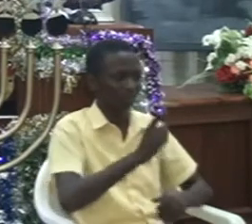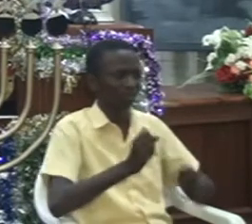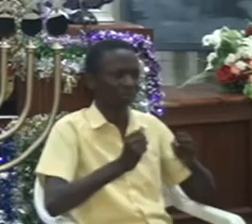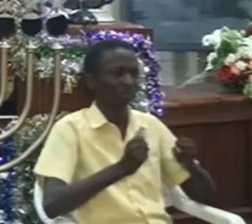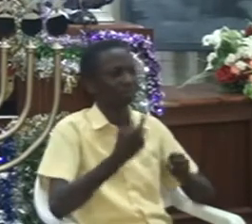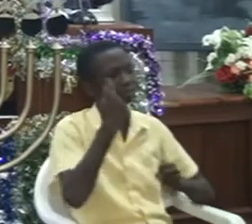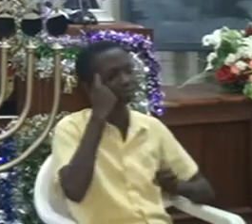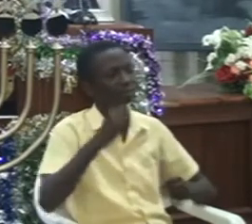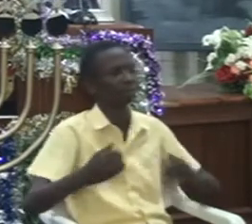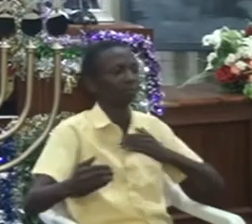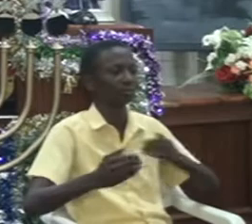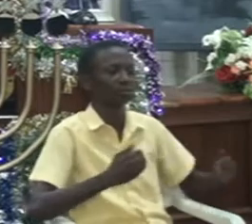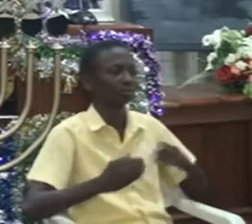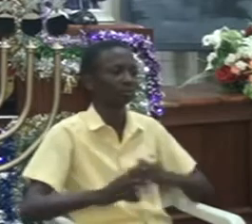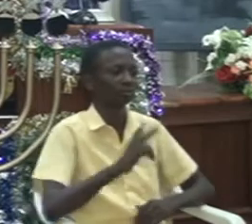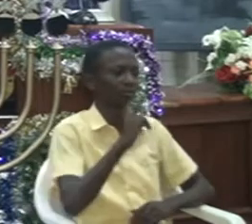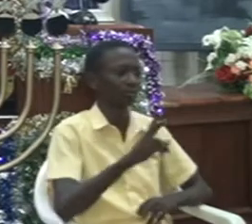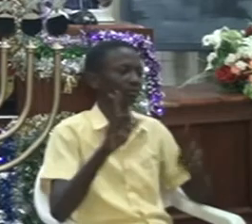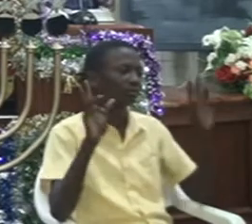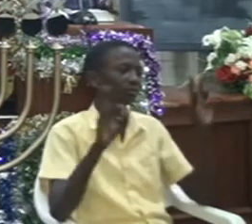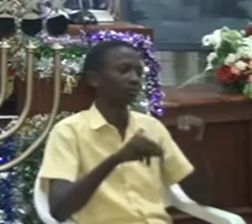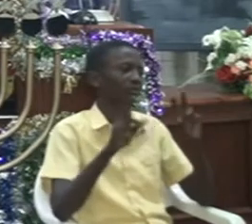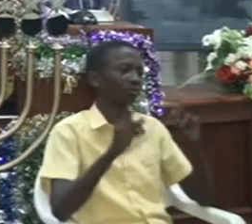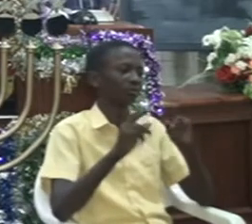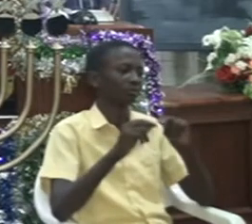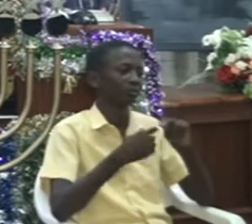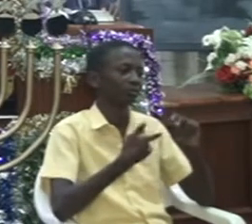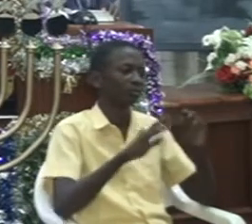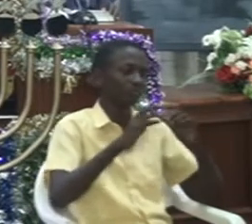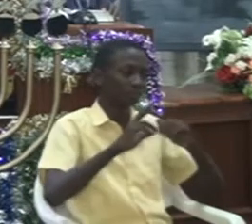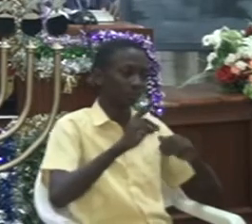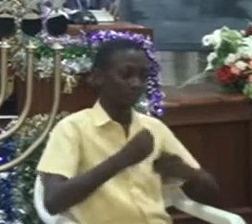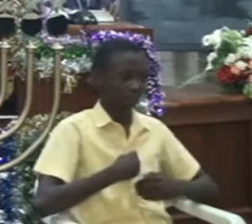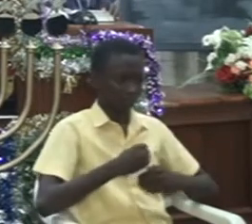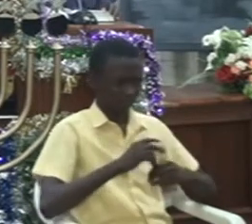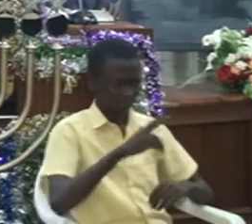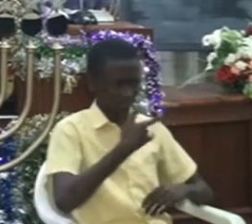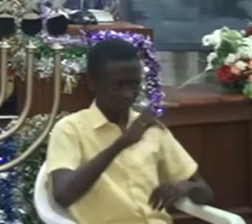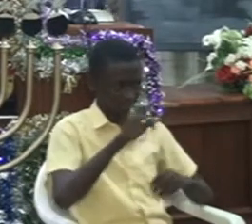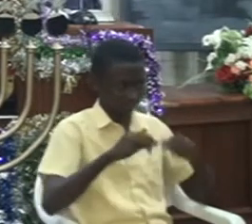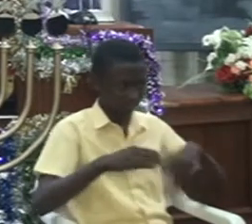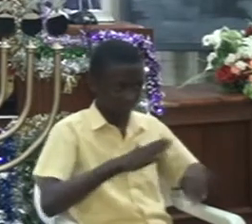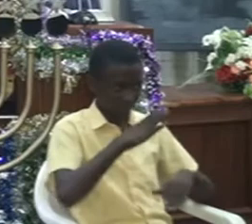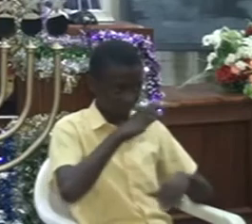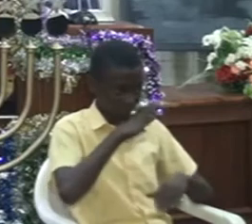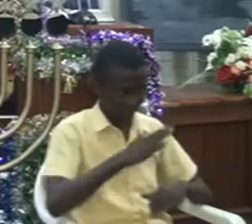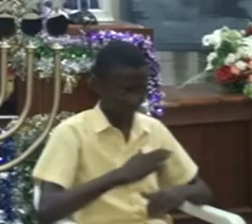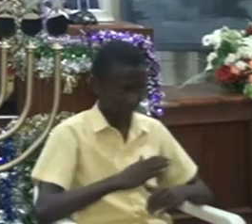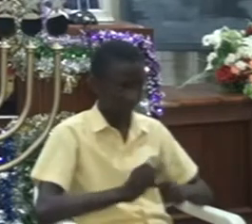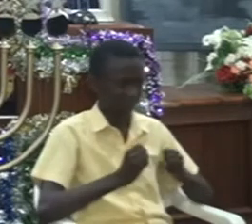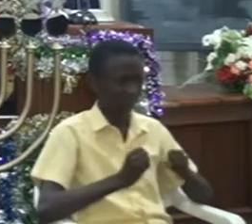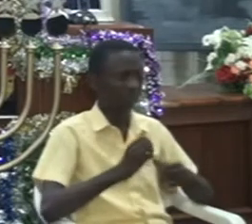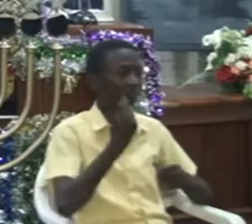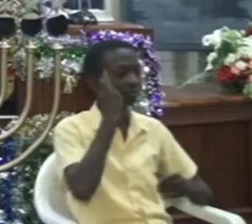vérité. Yeye hajikazaki kusema apiganishe ukweli. Il ne fait pas un effort pour croire la parole. Na hajikazakazake